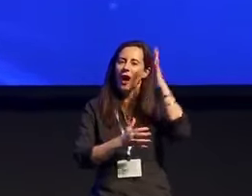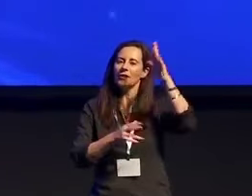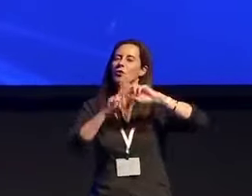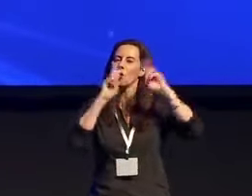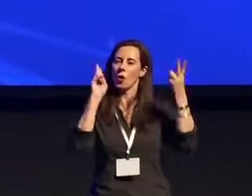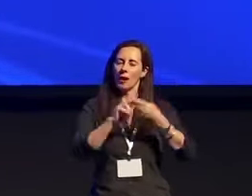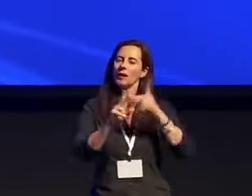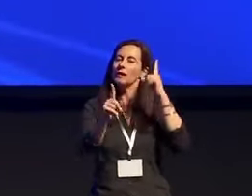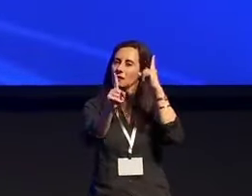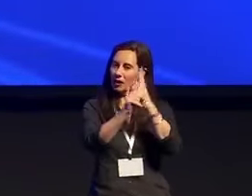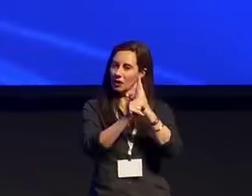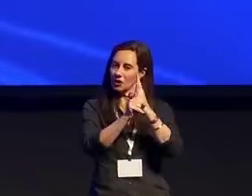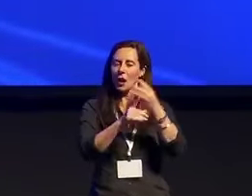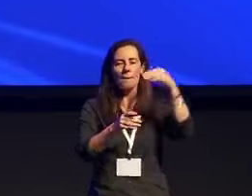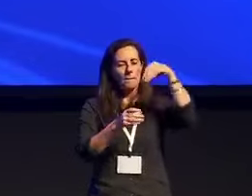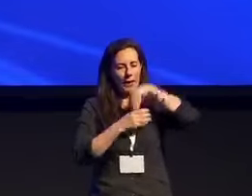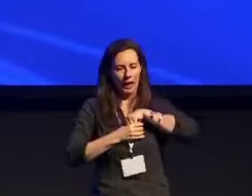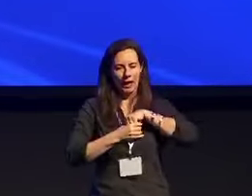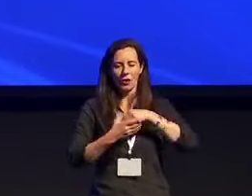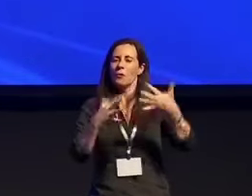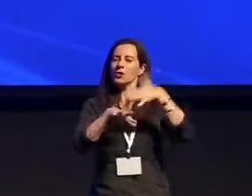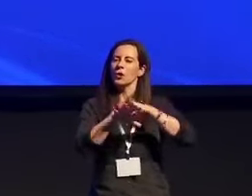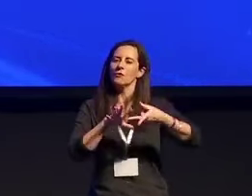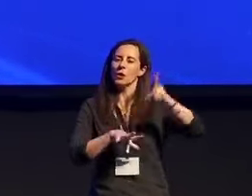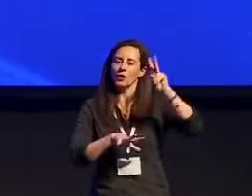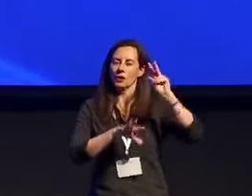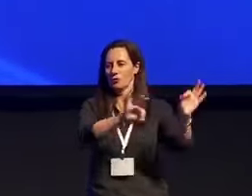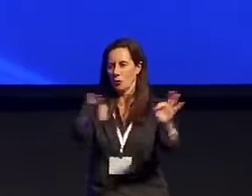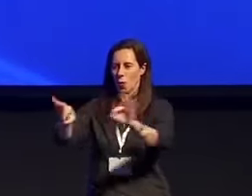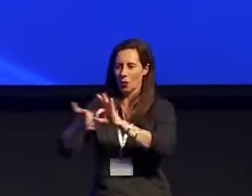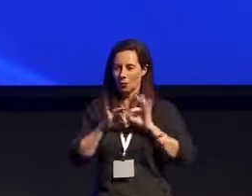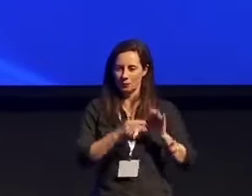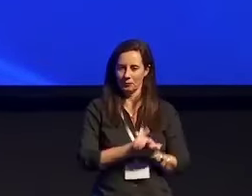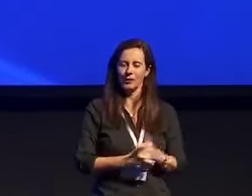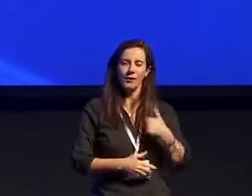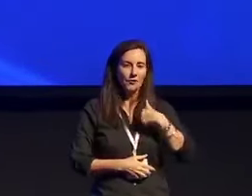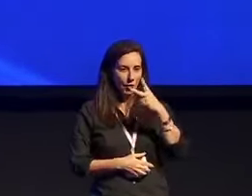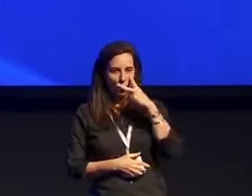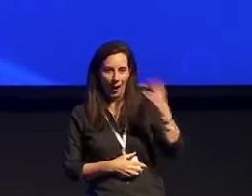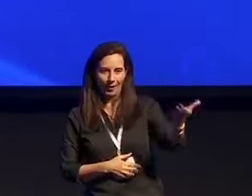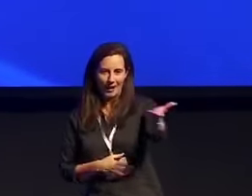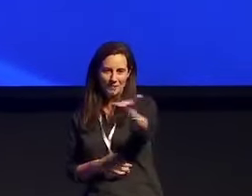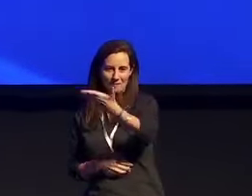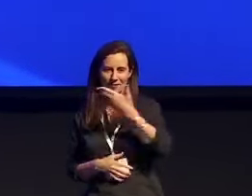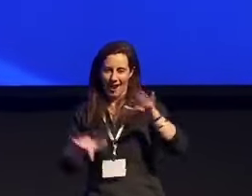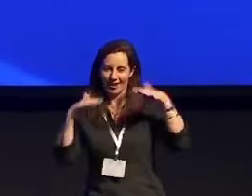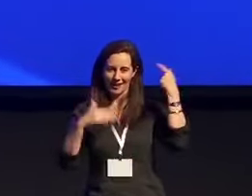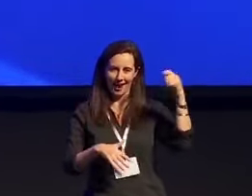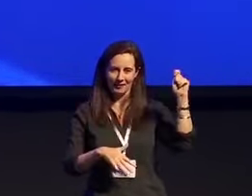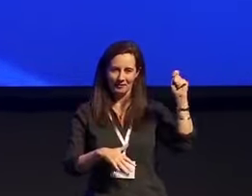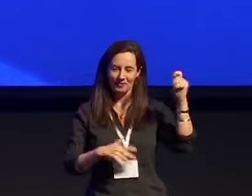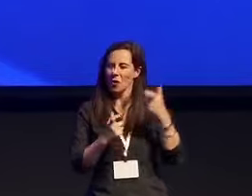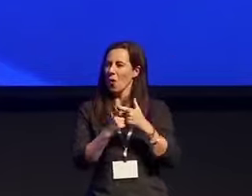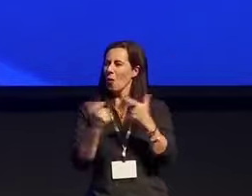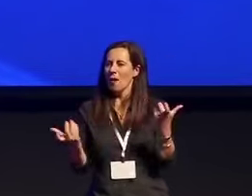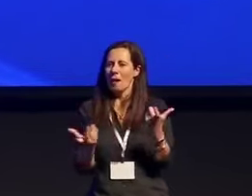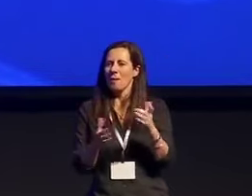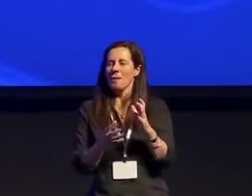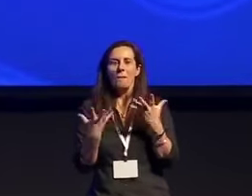גלובלי, נגיש, מכיל ומשלב יותר עבור כולנו. ואני רואה אתכם, קהל יקר, אולם